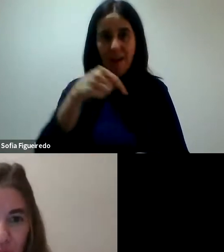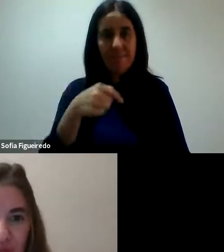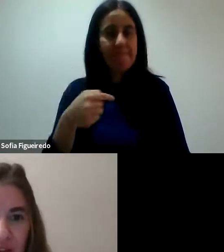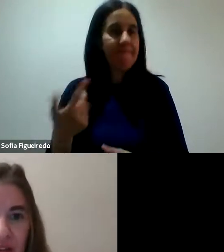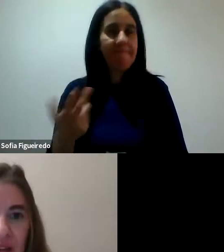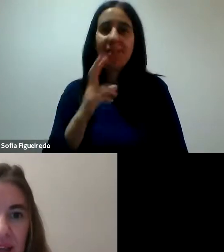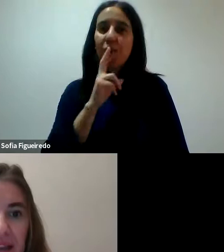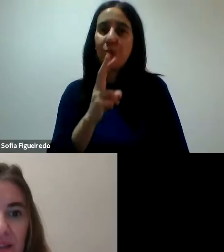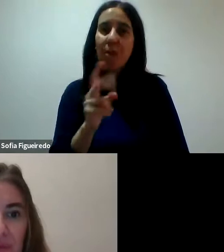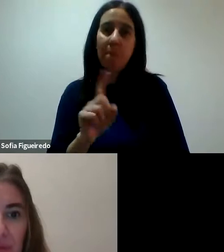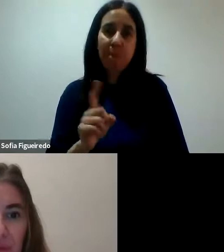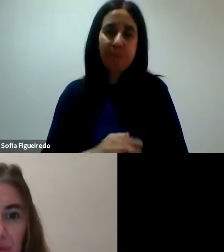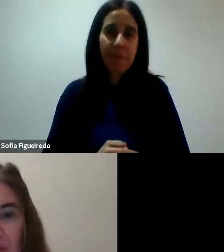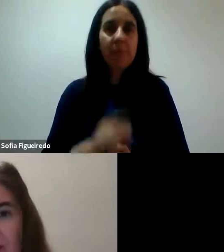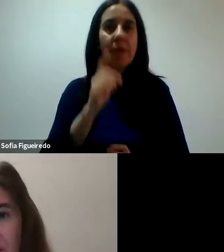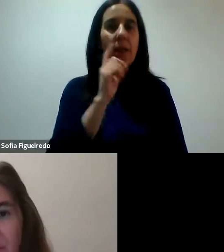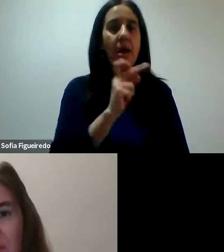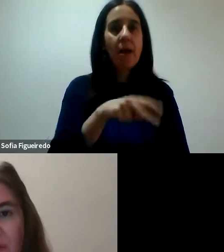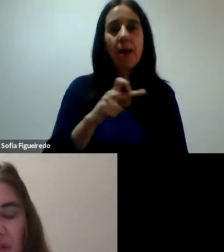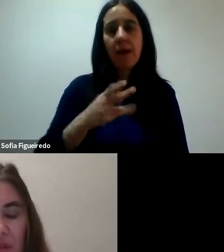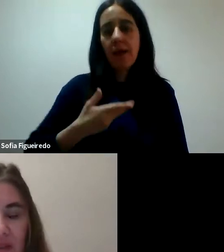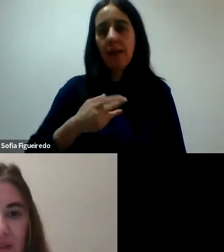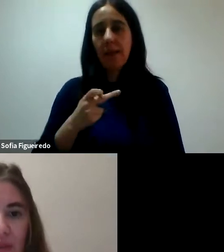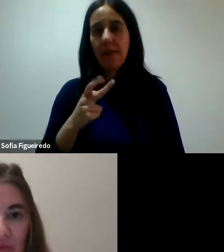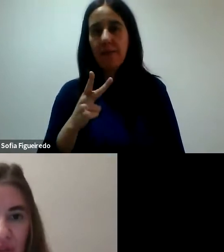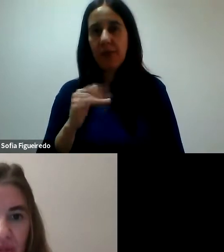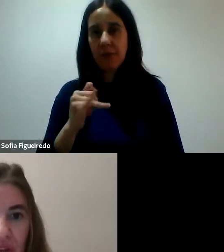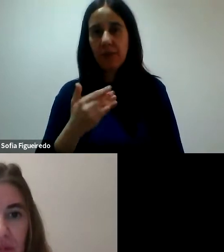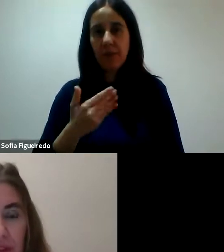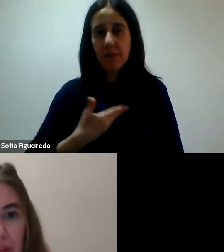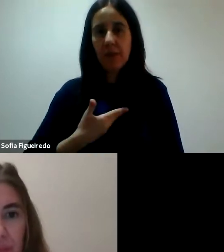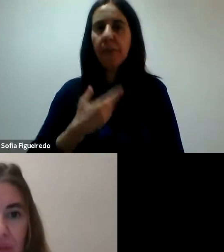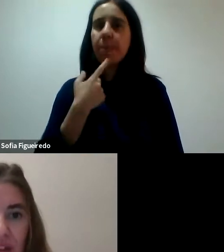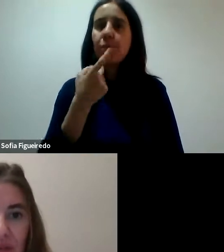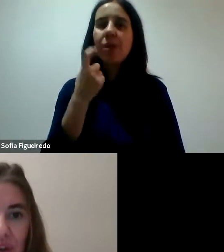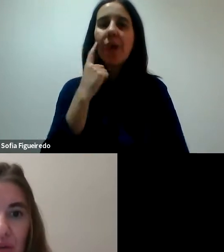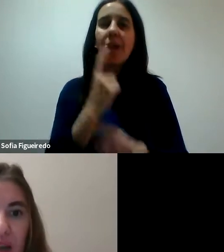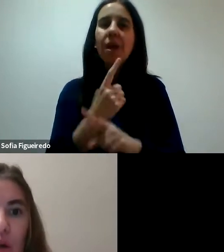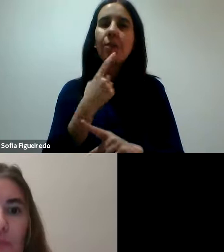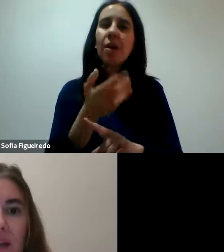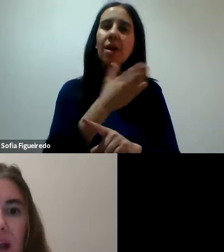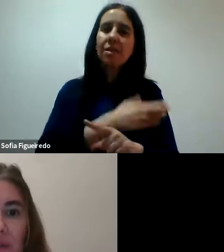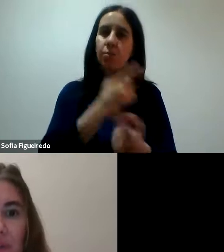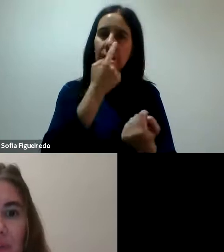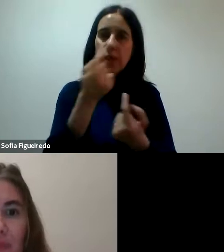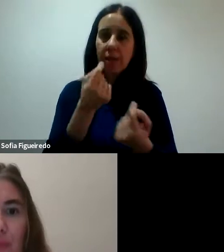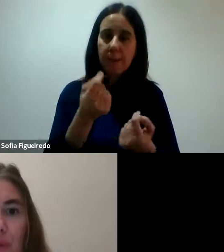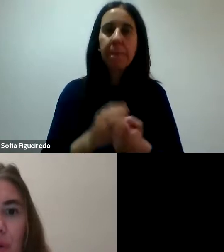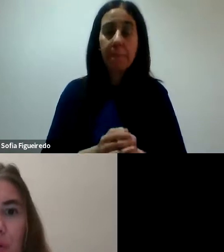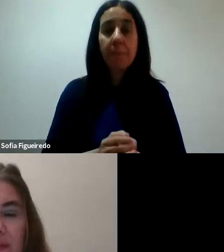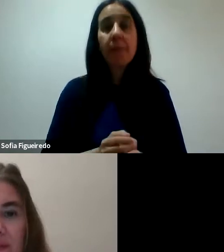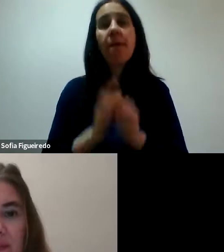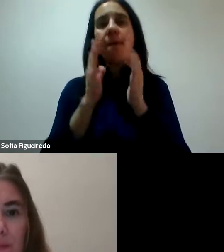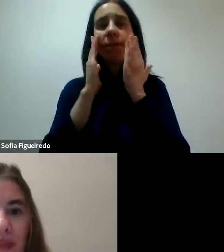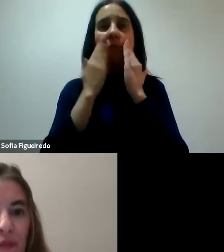conseguir responder. A Ana David pergunta, que vem um bocadinho na sequência daquilo que estava da pergunta anterior: comunicar no Facebook